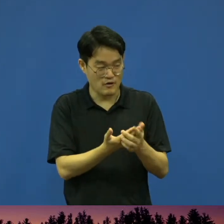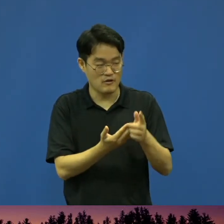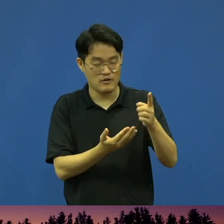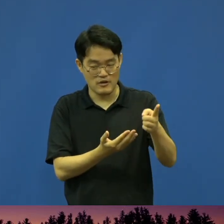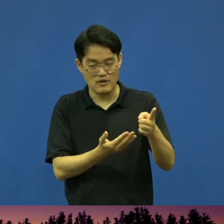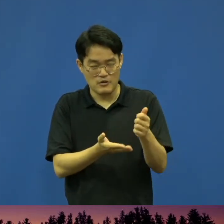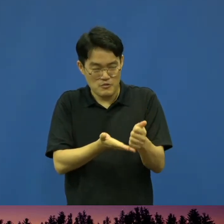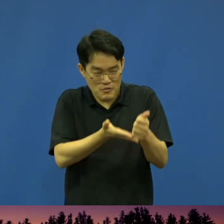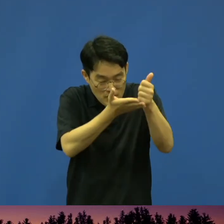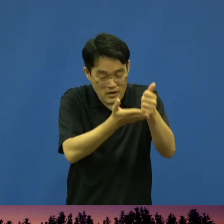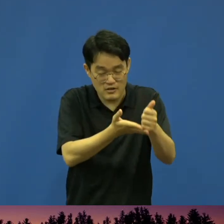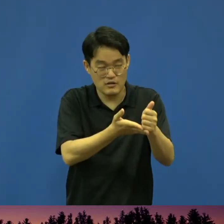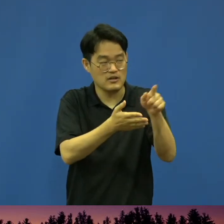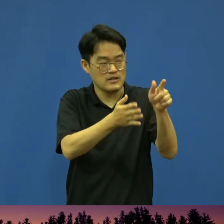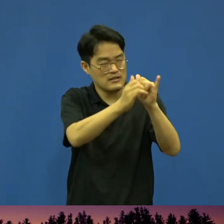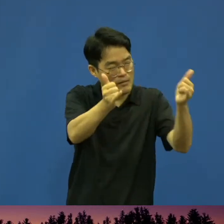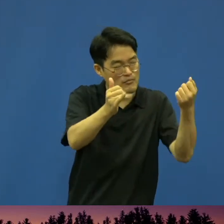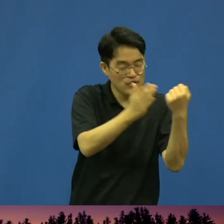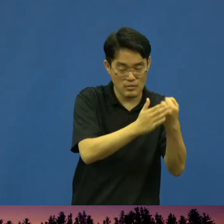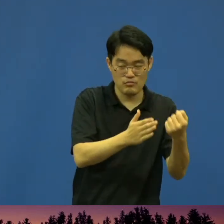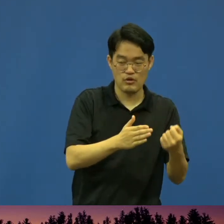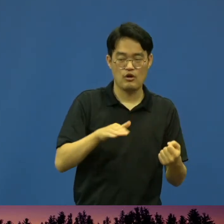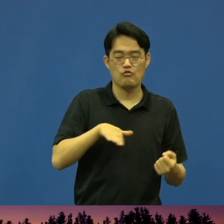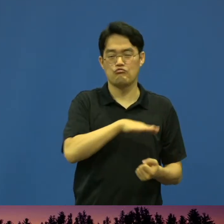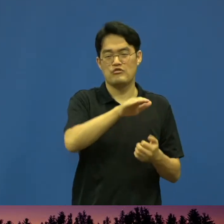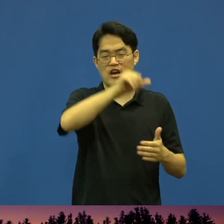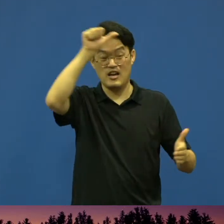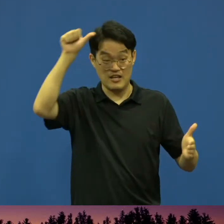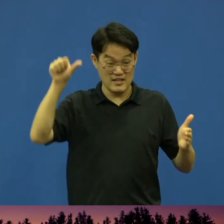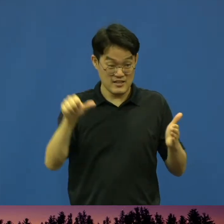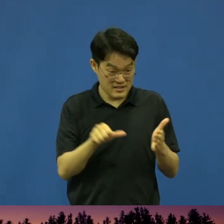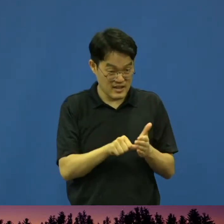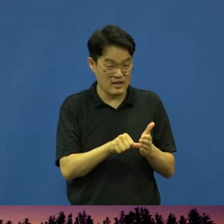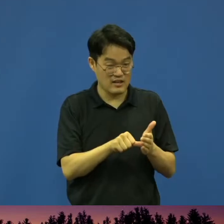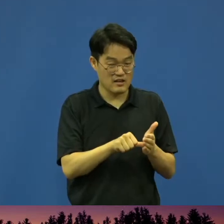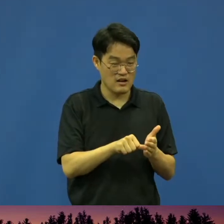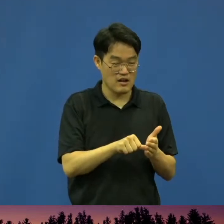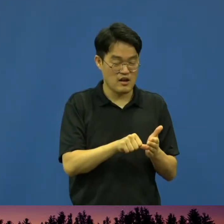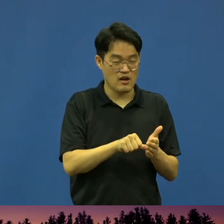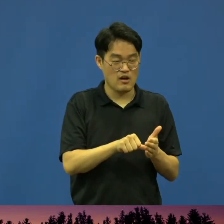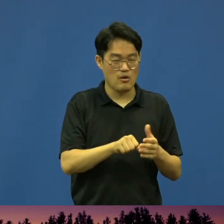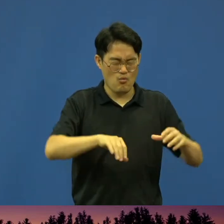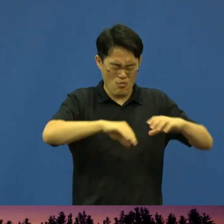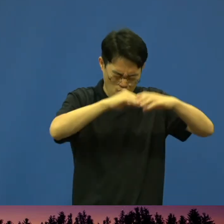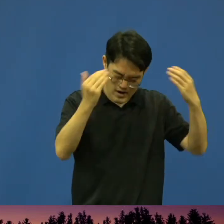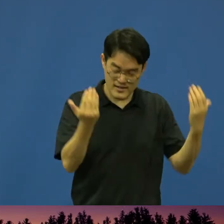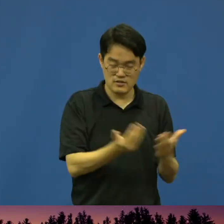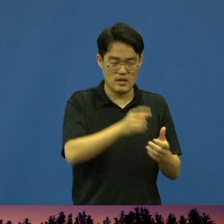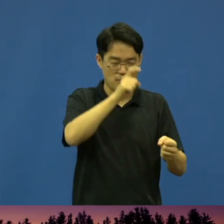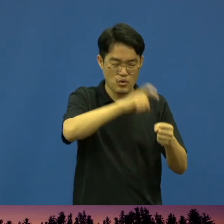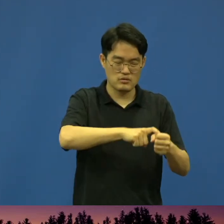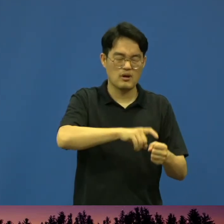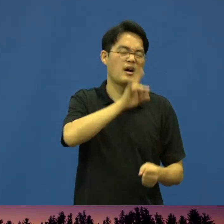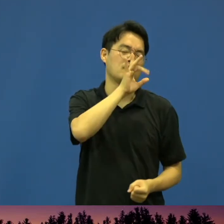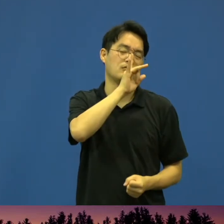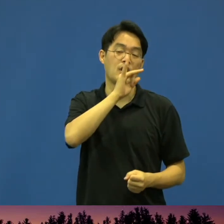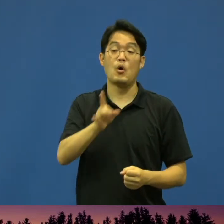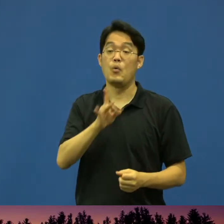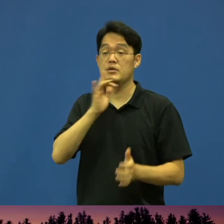가지 성경의 지식들이 우리의 인생과 삶을 완벽하게 뒤집어 놓을 수 없습니다. 오직 예수